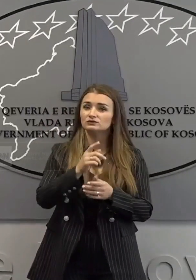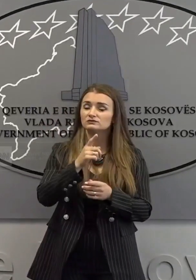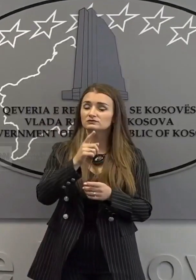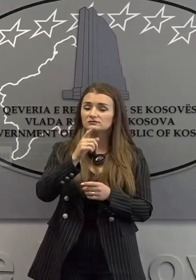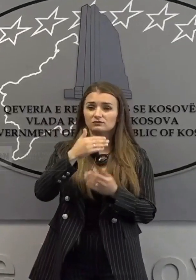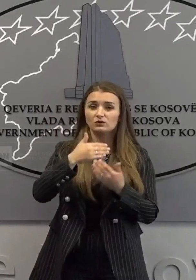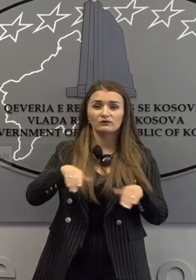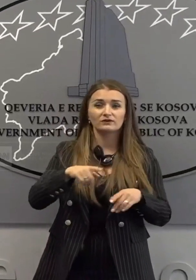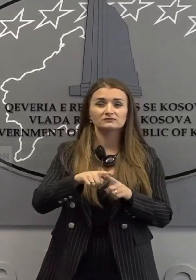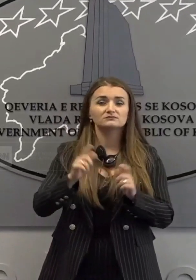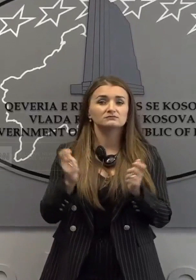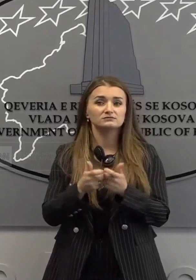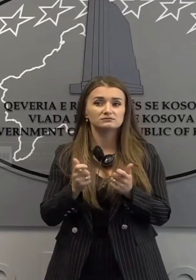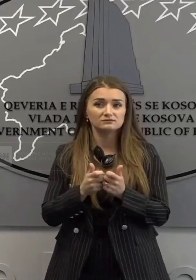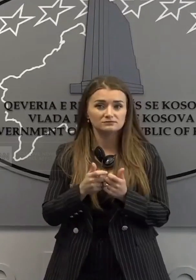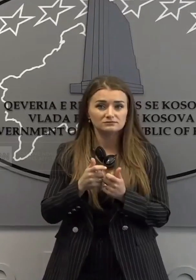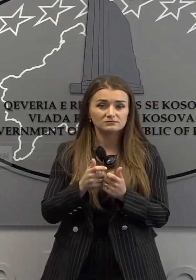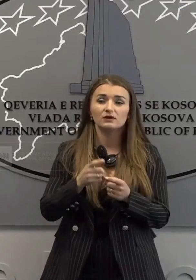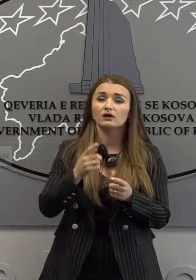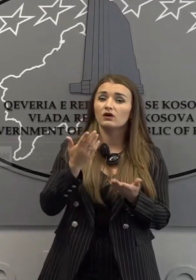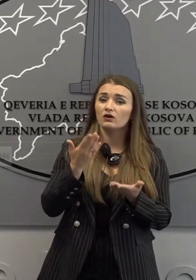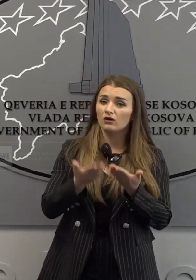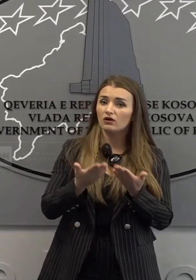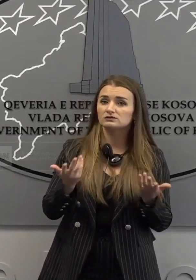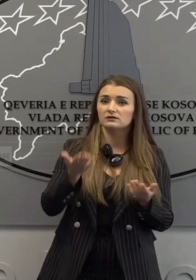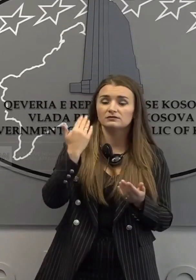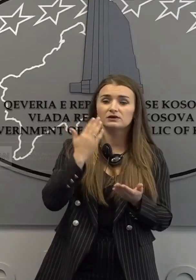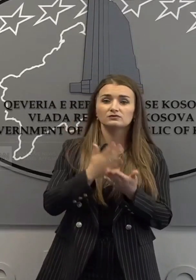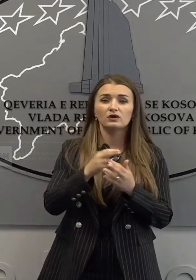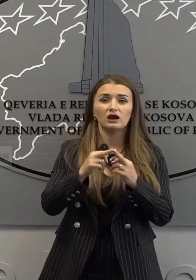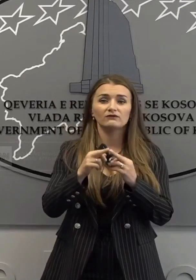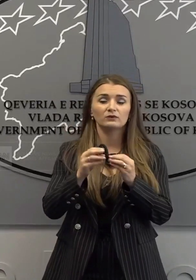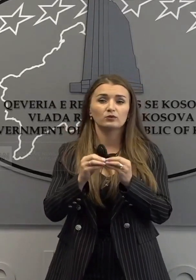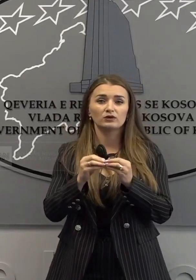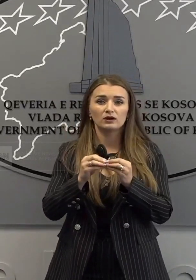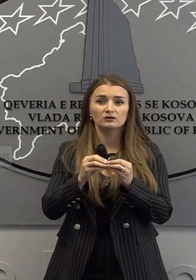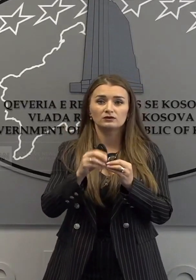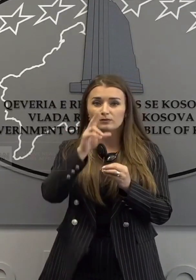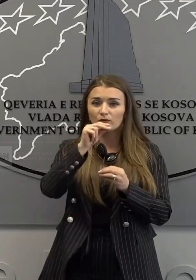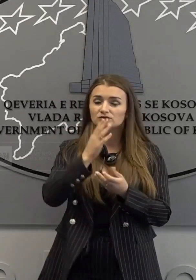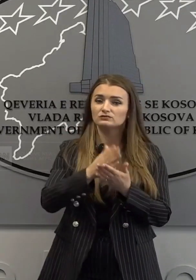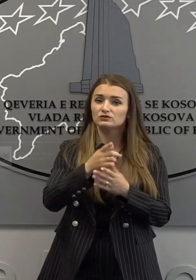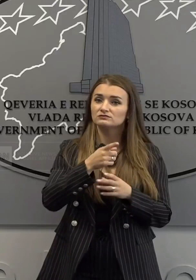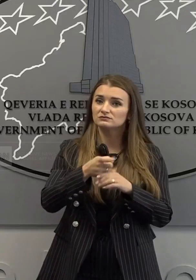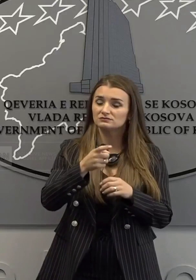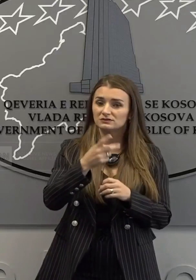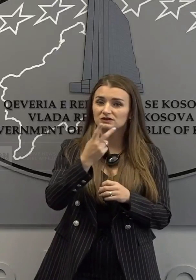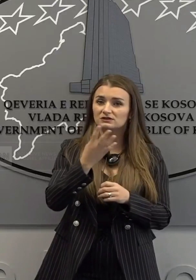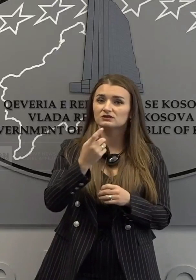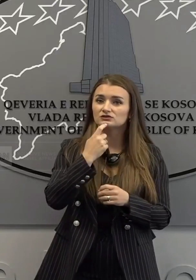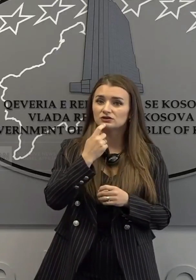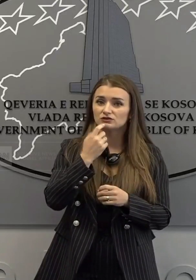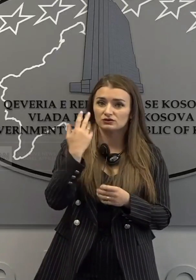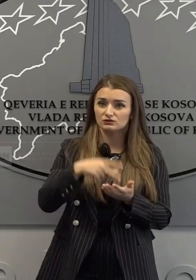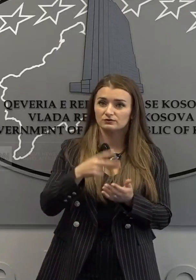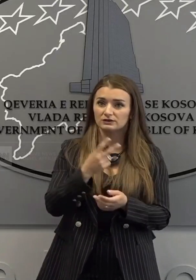ose atëherë kur u vra rështeri Afrim Bunjaku nga një grupi paramilitarve me 24 shtator të vitit